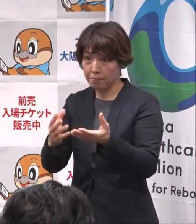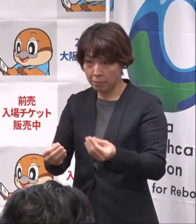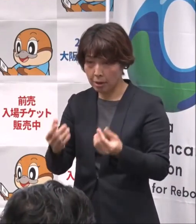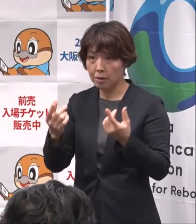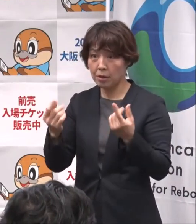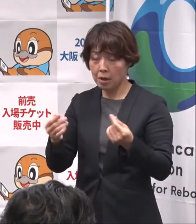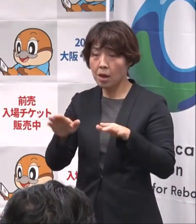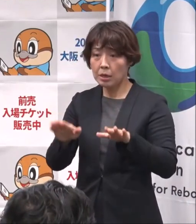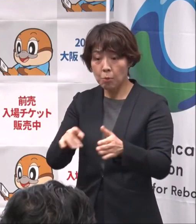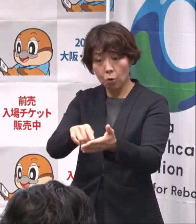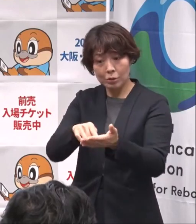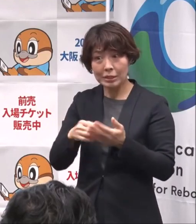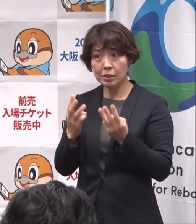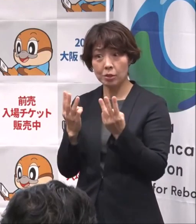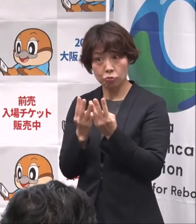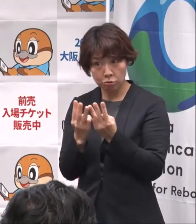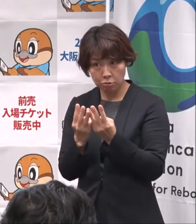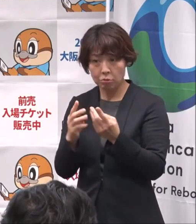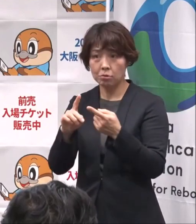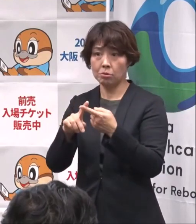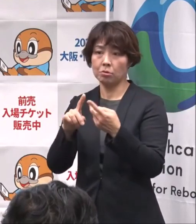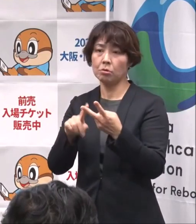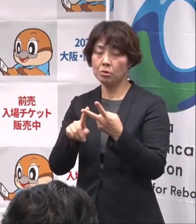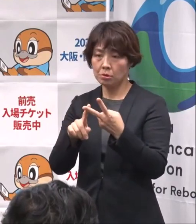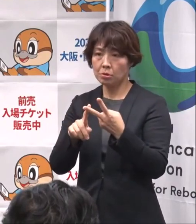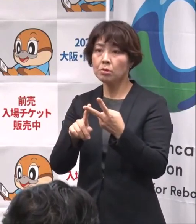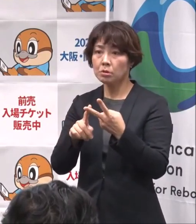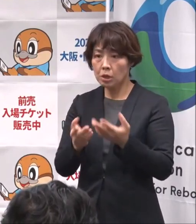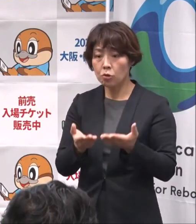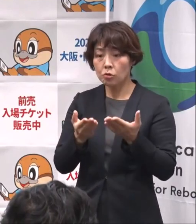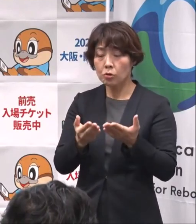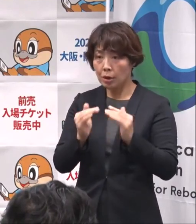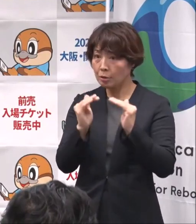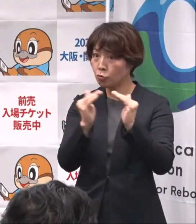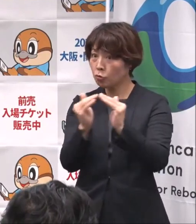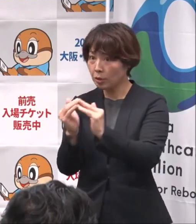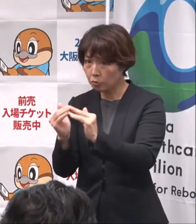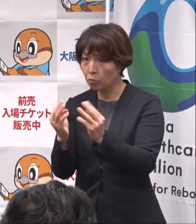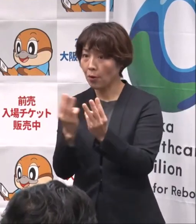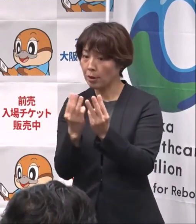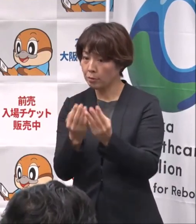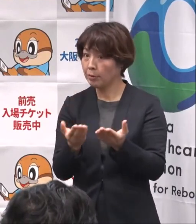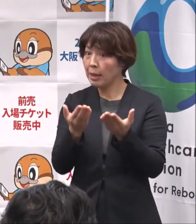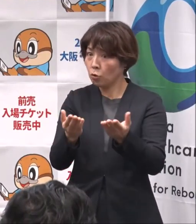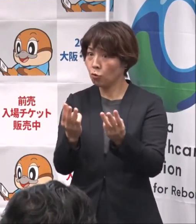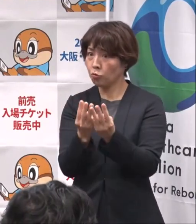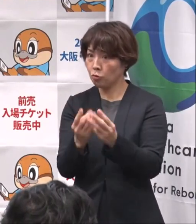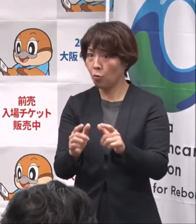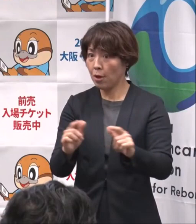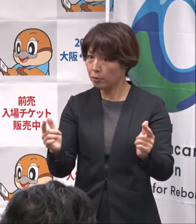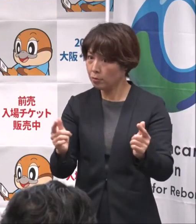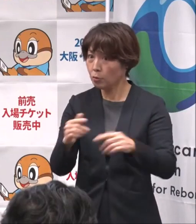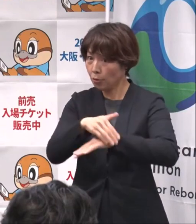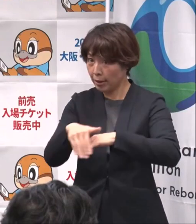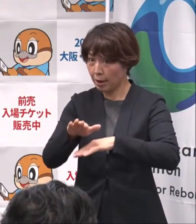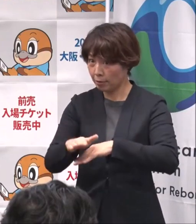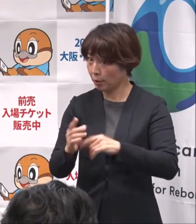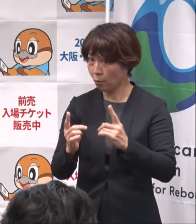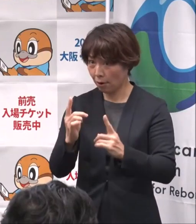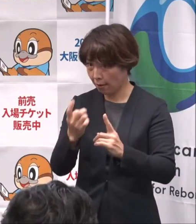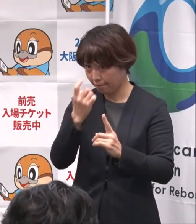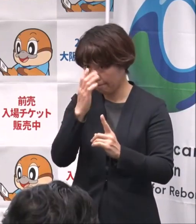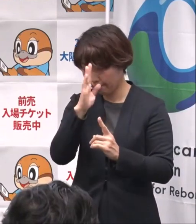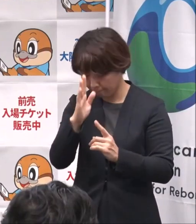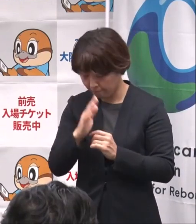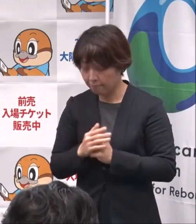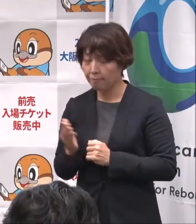の申請数であったり、それを踏まえて住宅の提供数増やすなどはありますでしょうか。 現